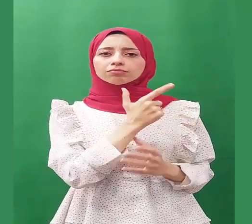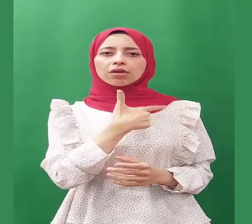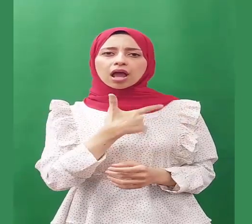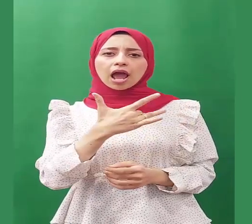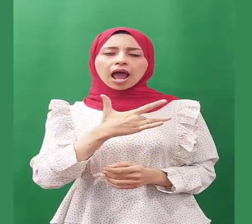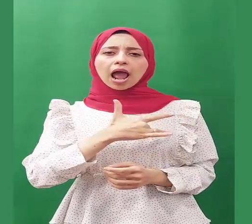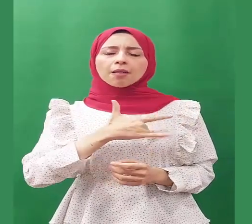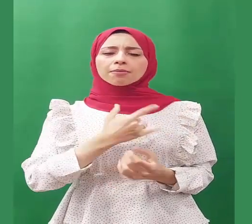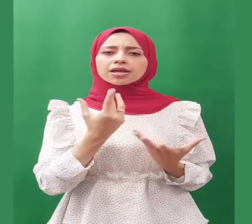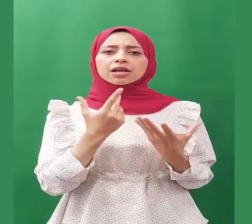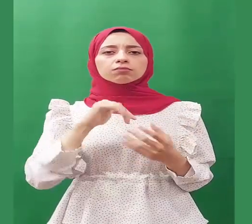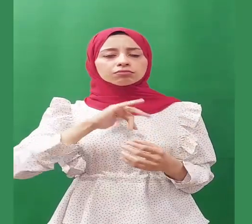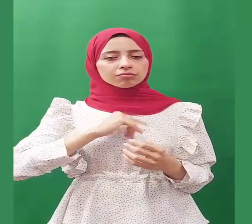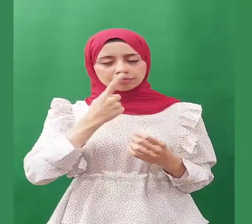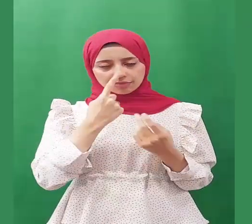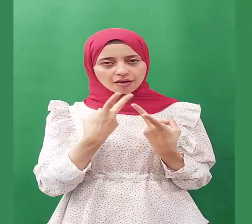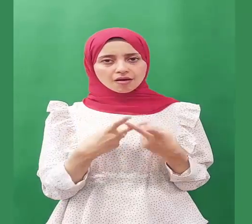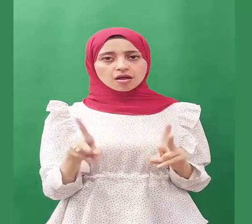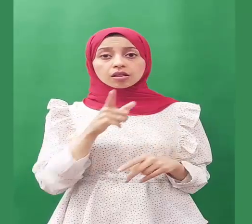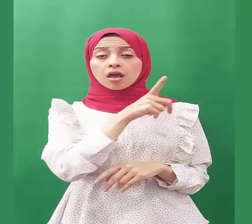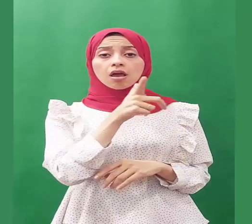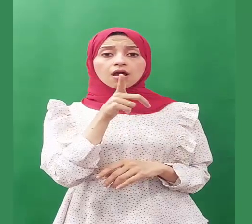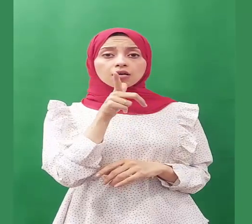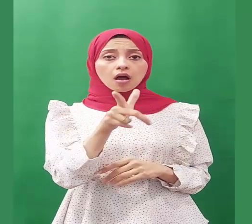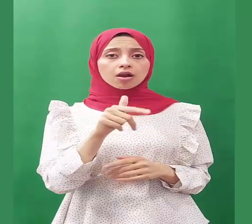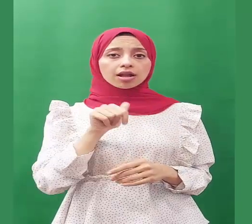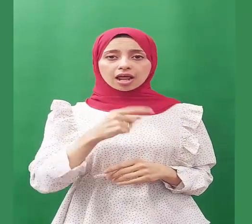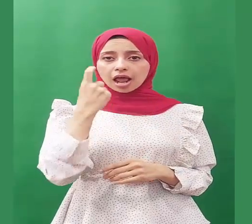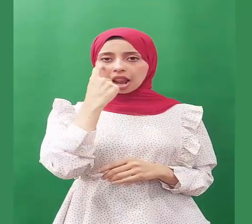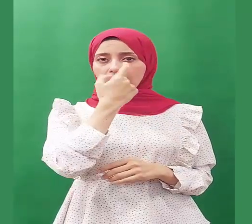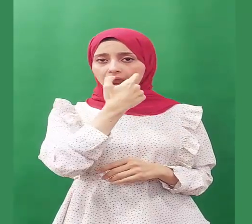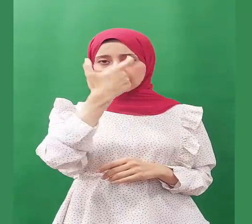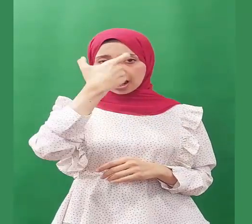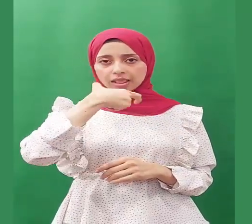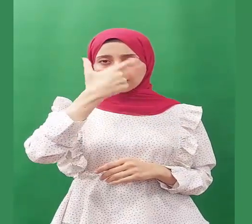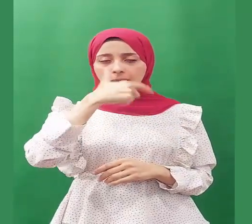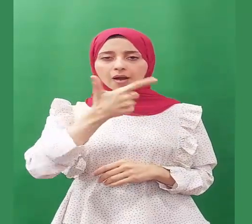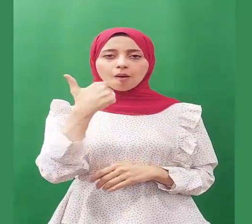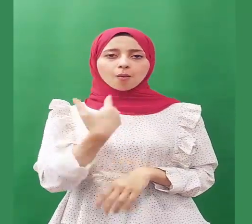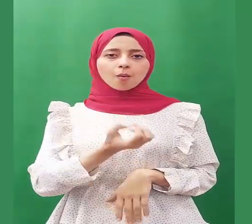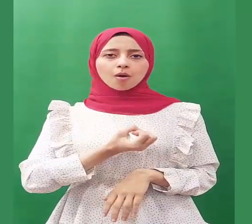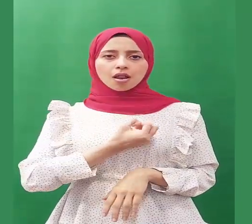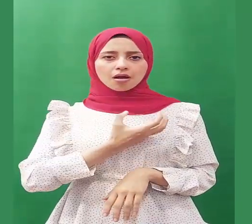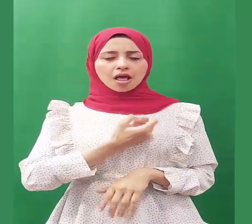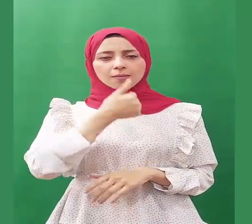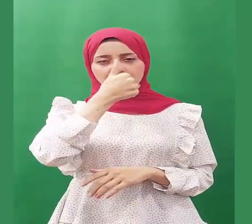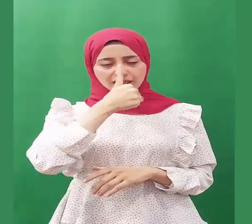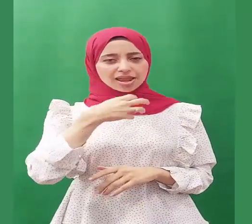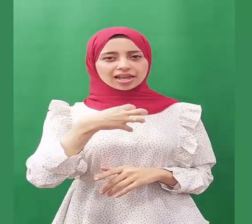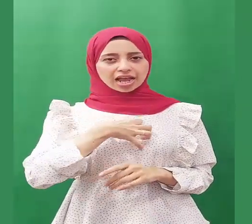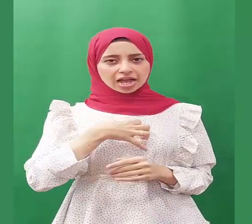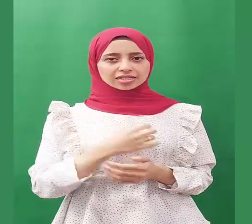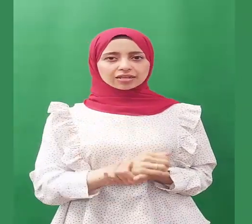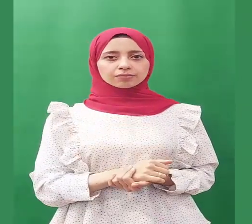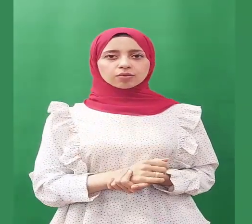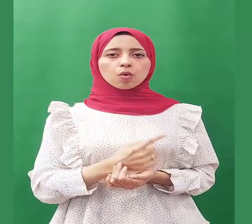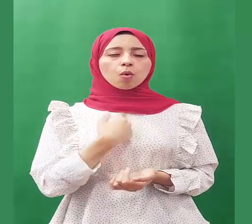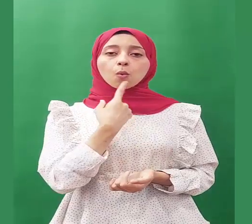ممتلئ بالرضا قائله ان العين لتدمع وان القلب ليحزن ولا نقول